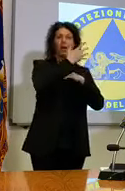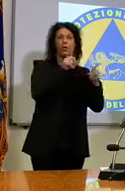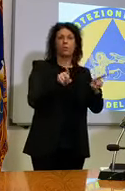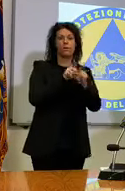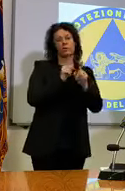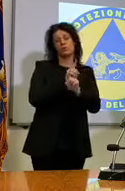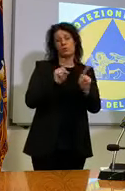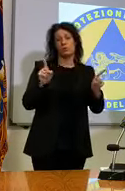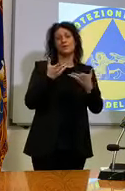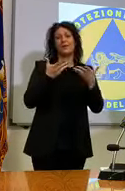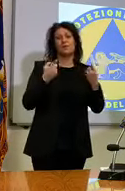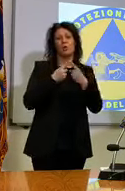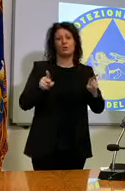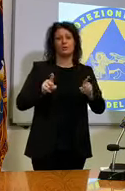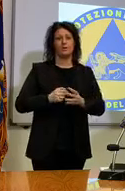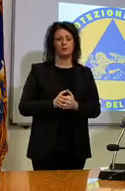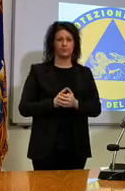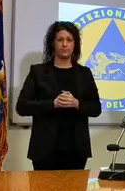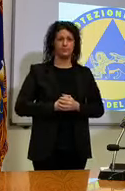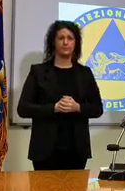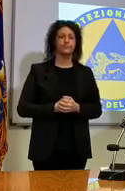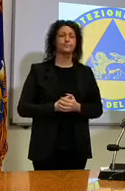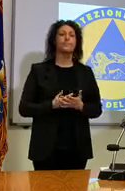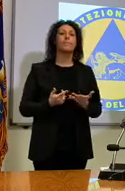Ma perché anche qui svegliamo che